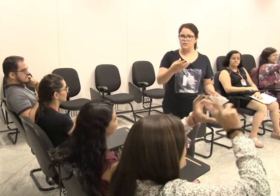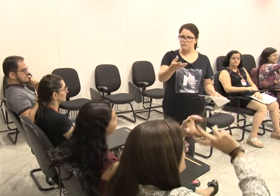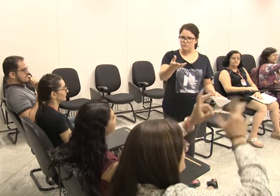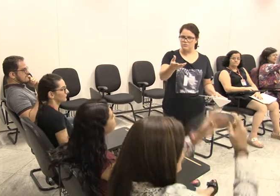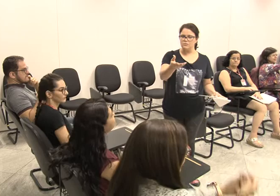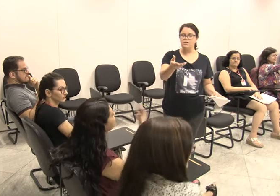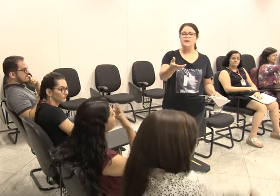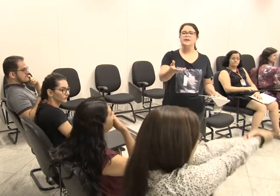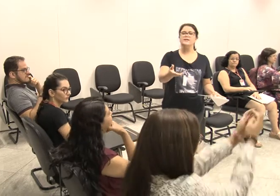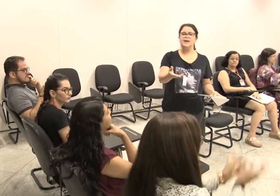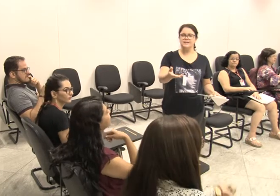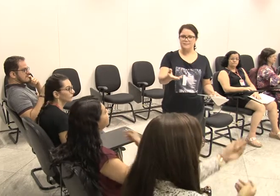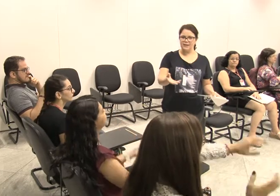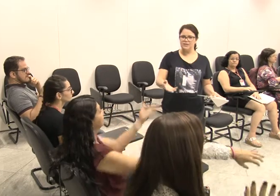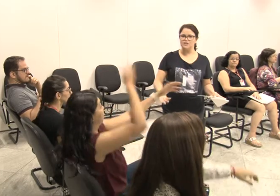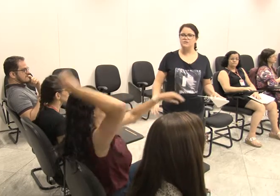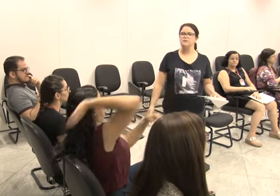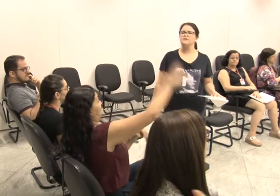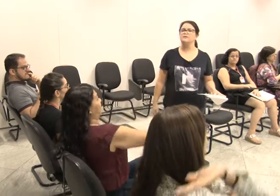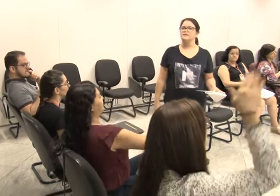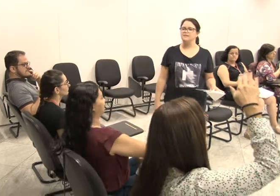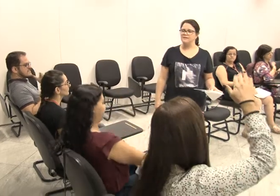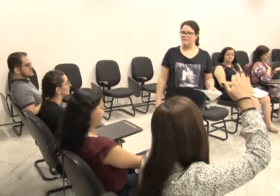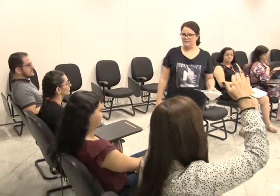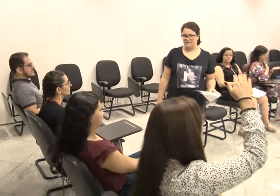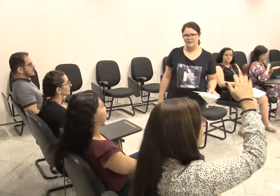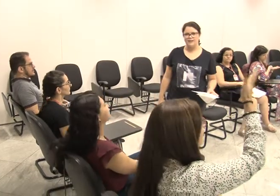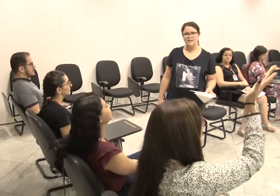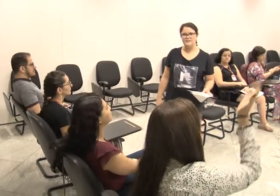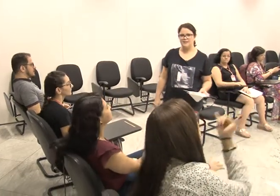Isso. Exatamente. Se fosse eu. Exatamente.